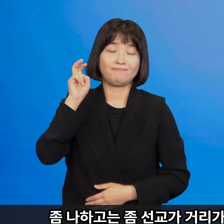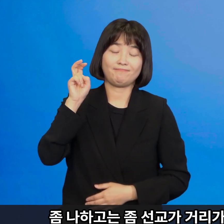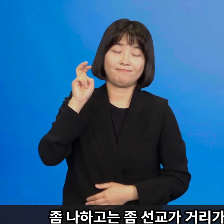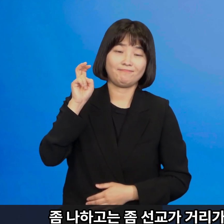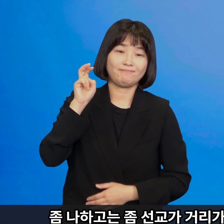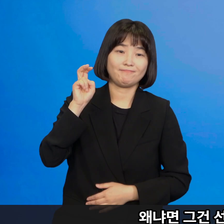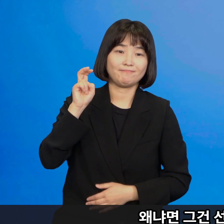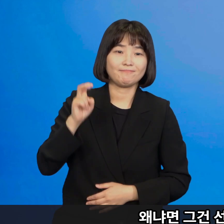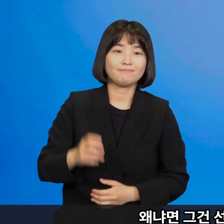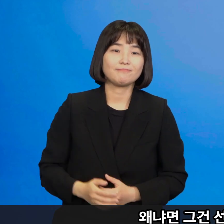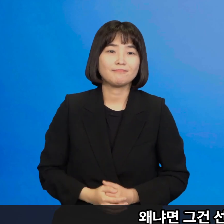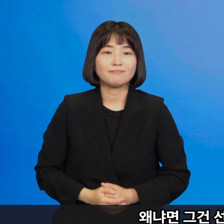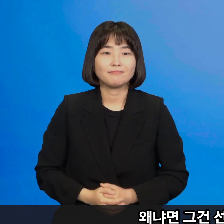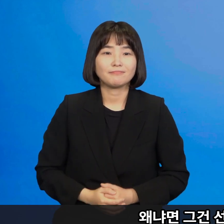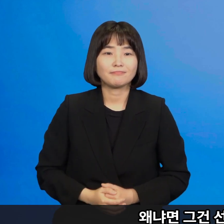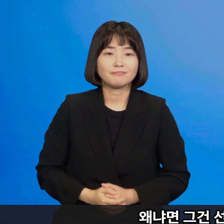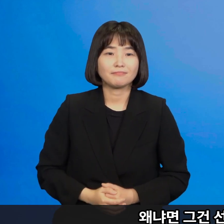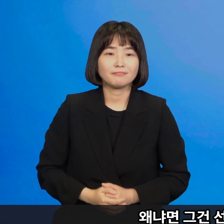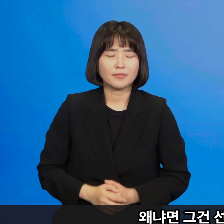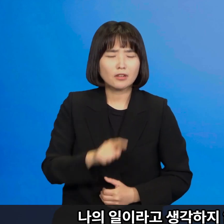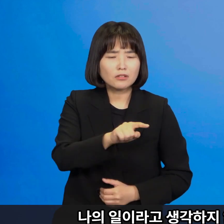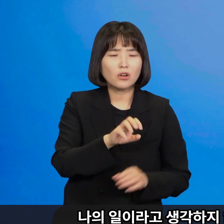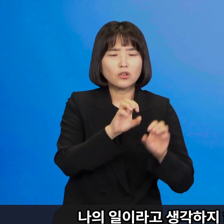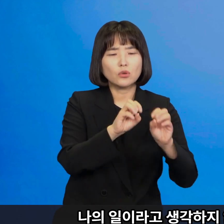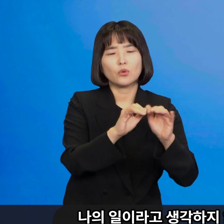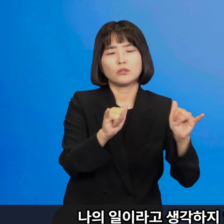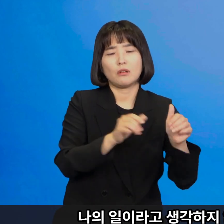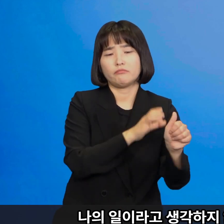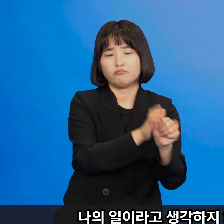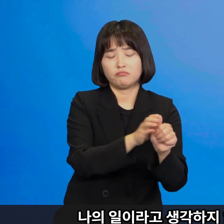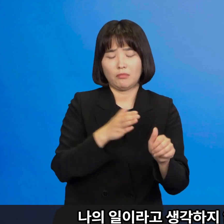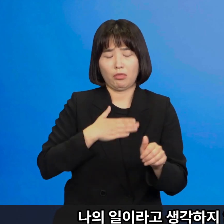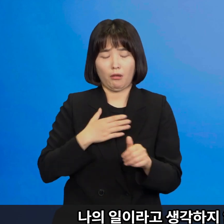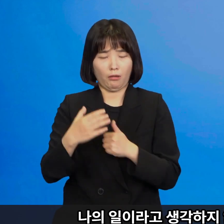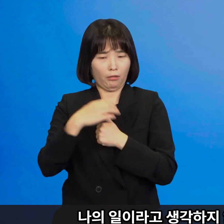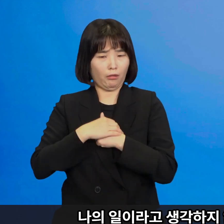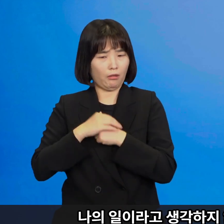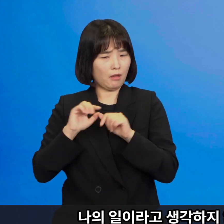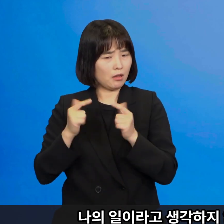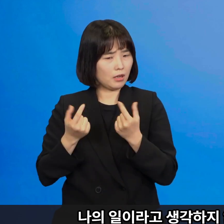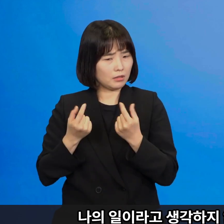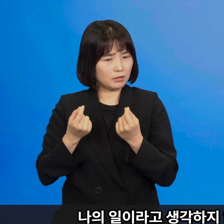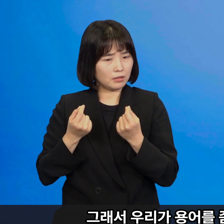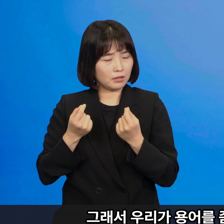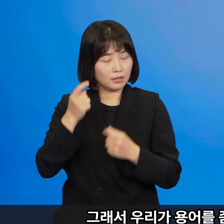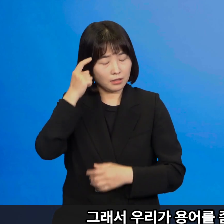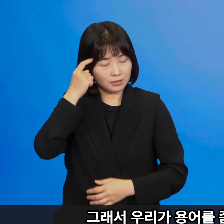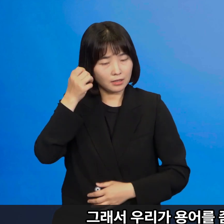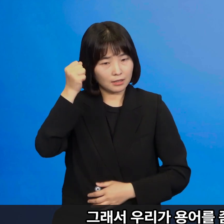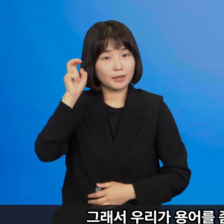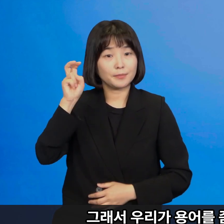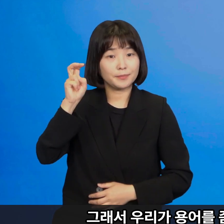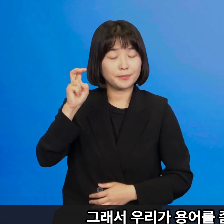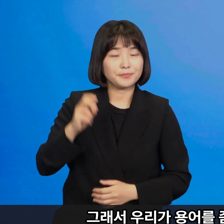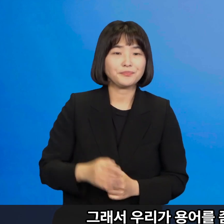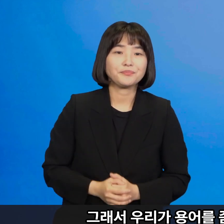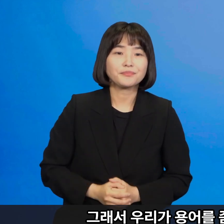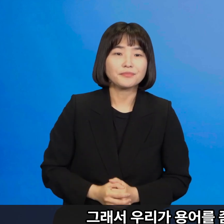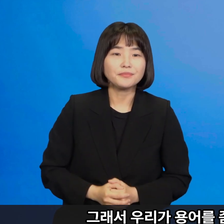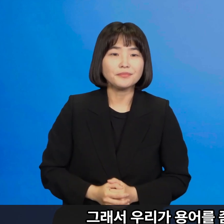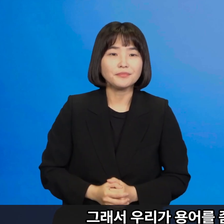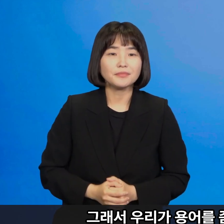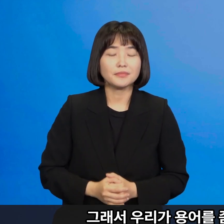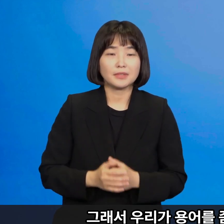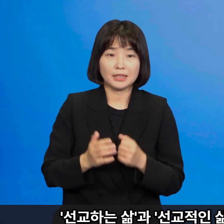것 같습니다. 왜냐하면 그거는 선교사님의 일이지 나의 일이라고 생각하지 않을 수 있기 때문에 그래요. 그래서 우리가 용어를